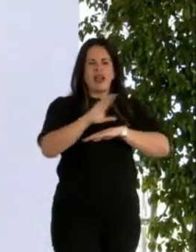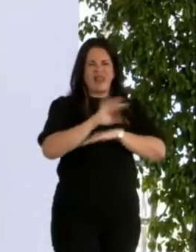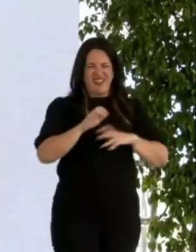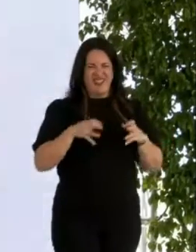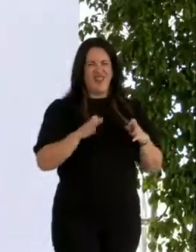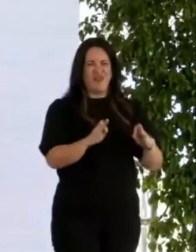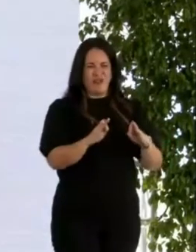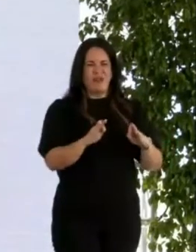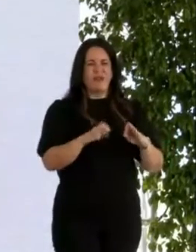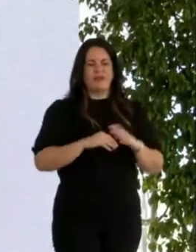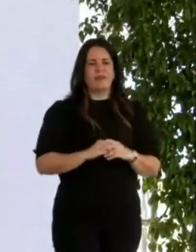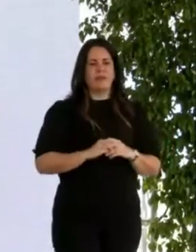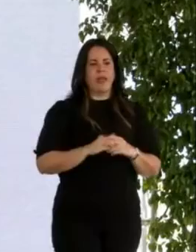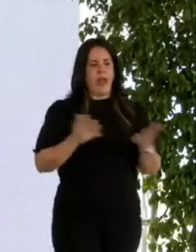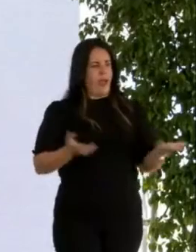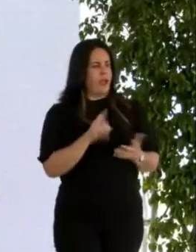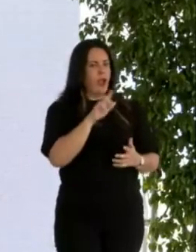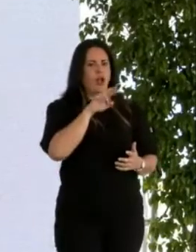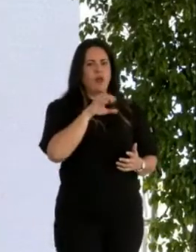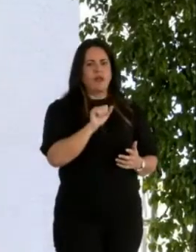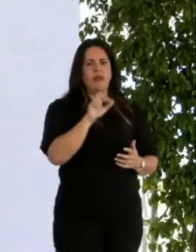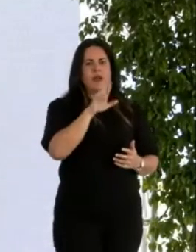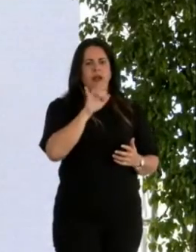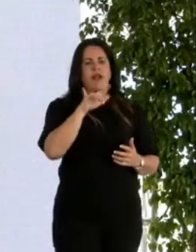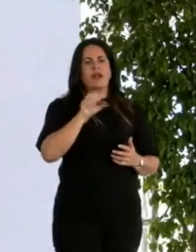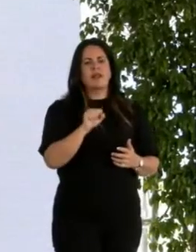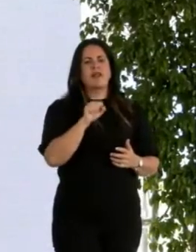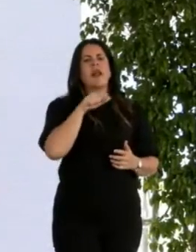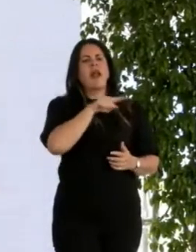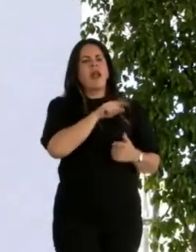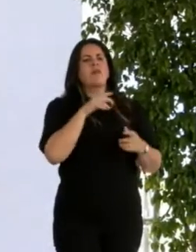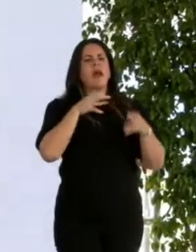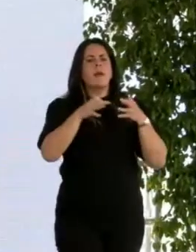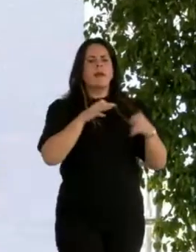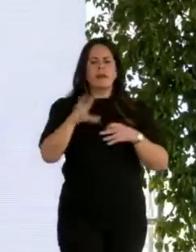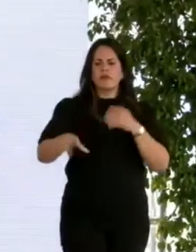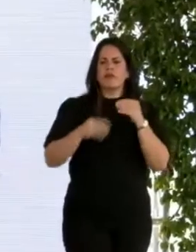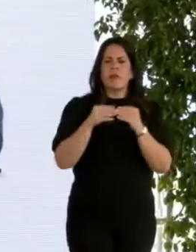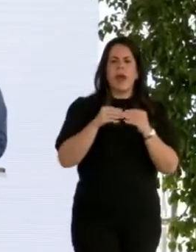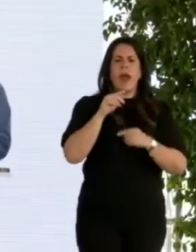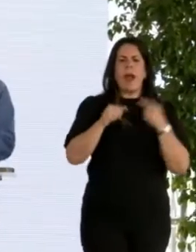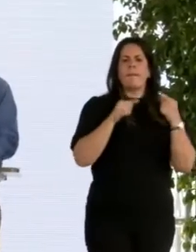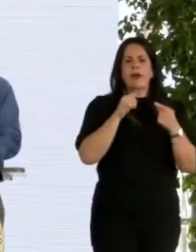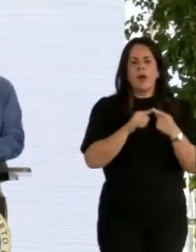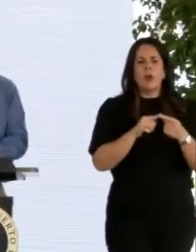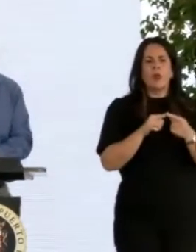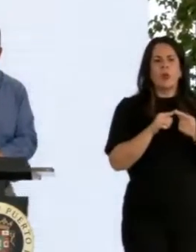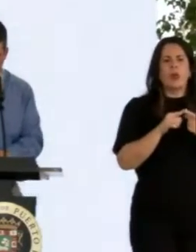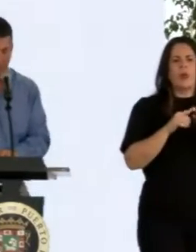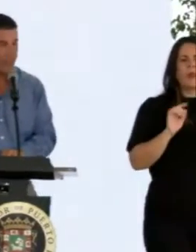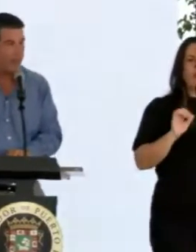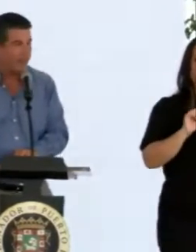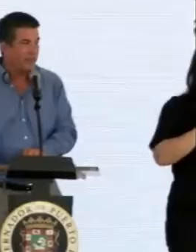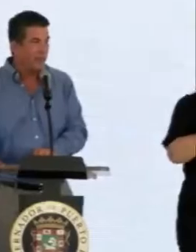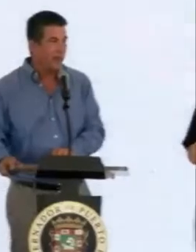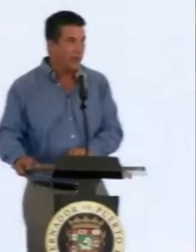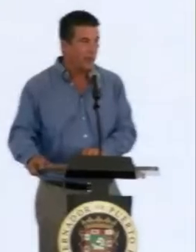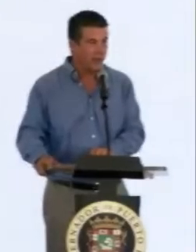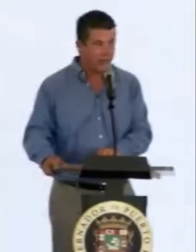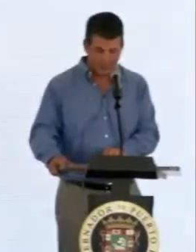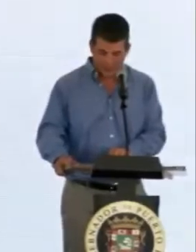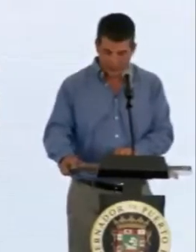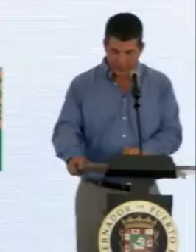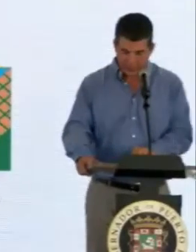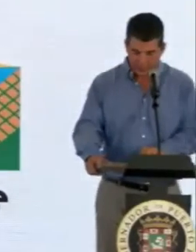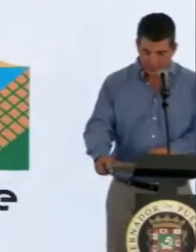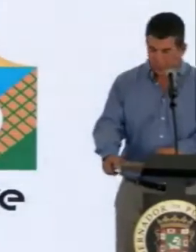Hoy tenemos a Luis Reyes de Caribe Beach Tennis para contarnos un poco de cómo este oasis deportivo y playero será de beneficio para la